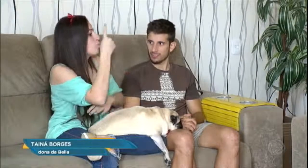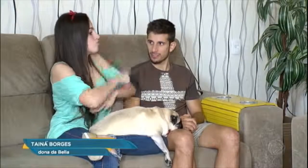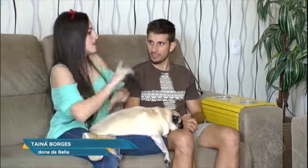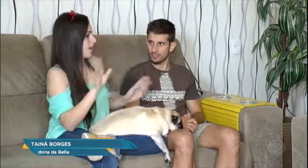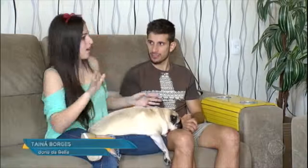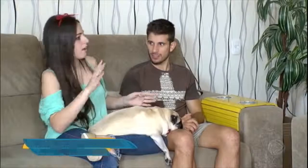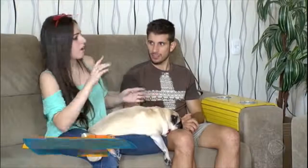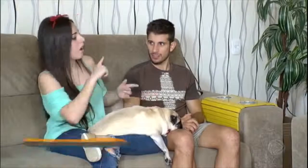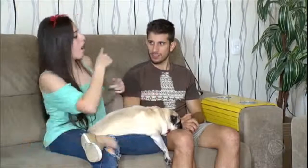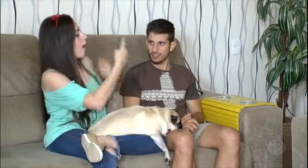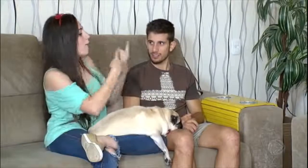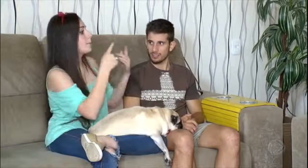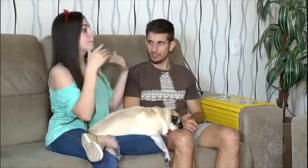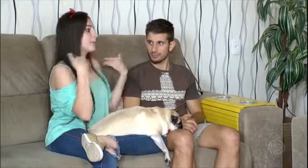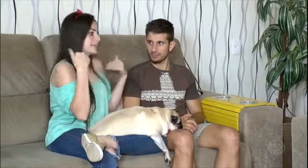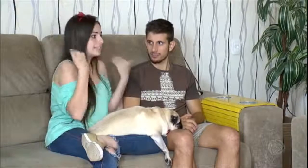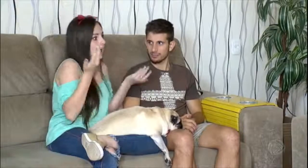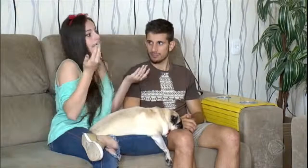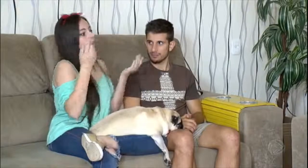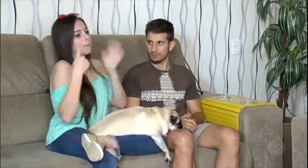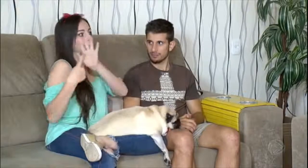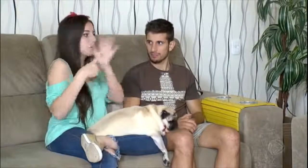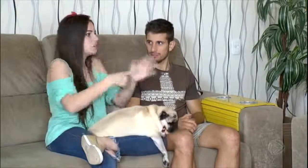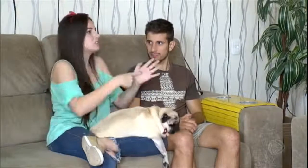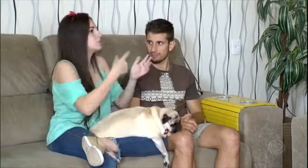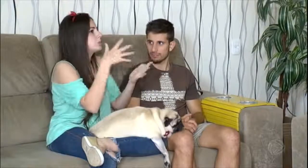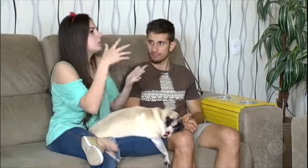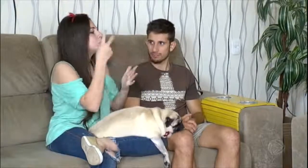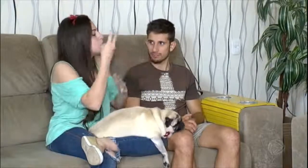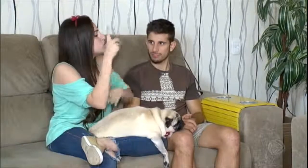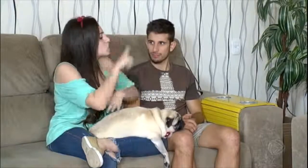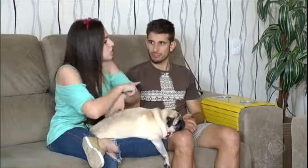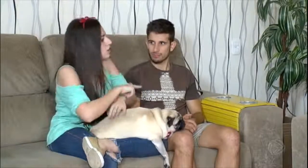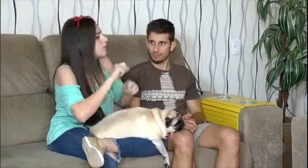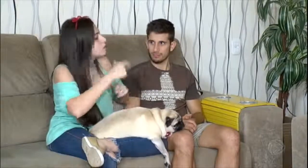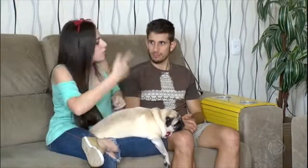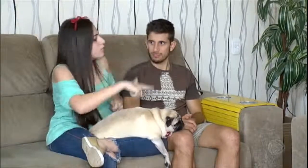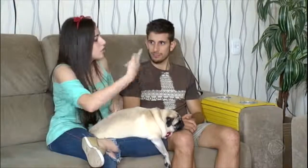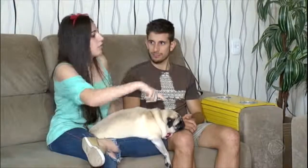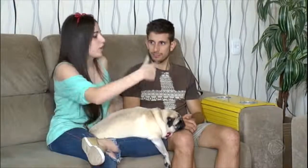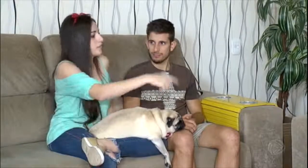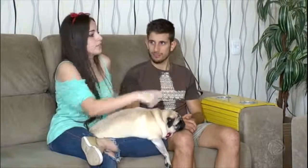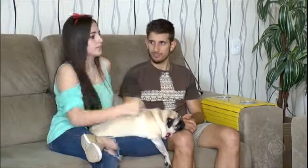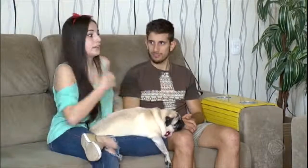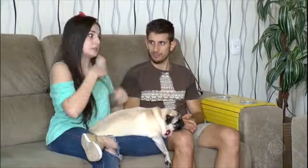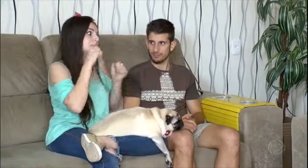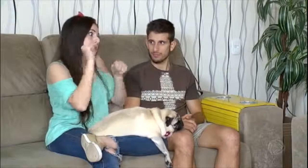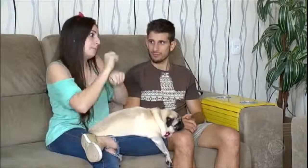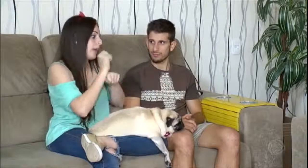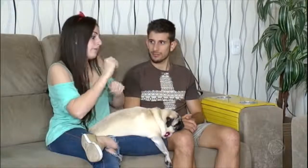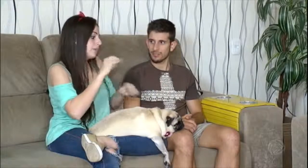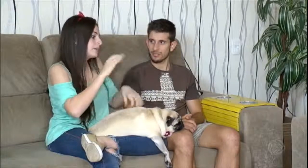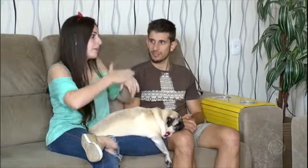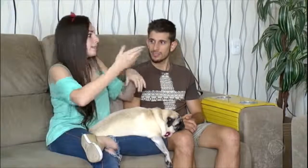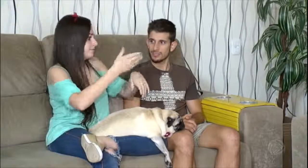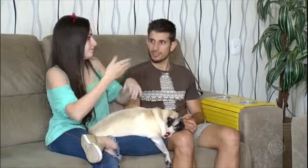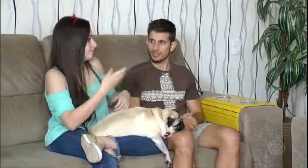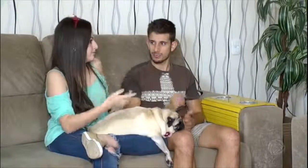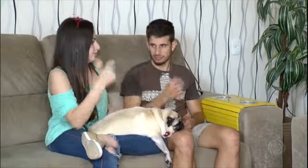um mês mais ou menos. Um dia eu comecei a ensinar alguns sinais. Os sinais esses de passear. Uns dois dias, outro, comecei sempre a repetir, né? Eu precisava repetir o comando